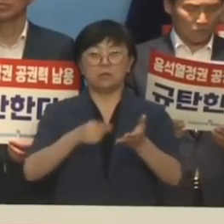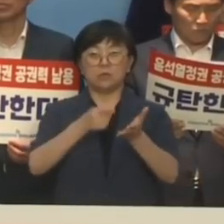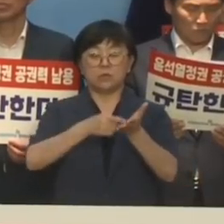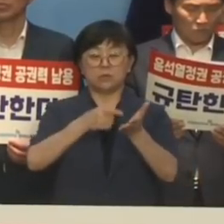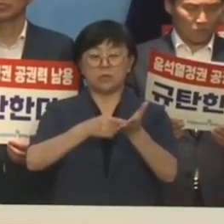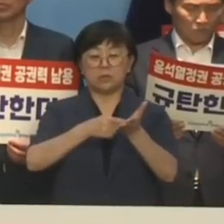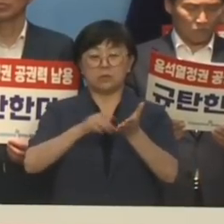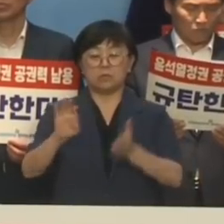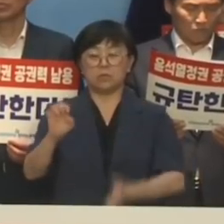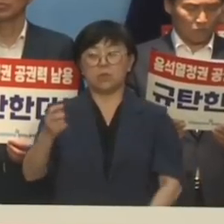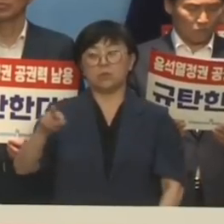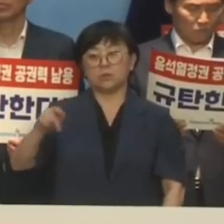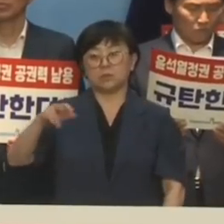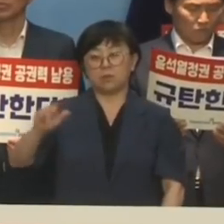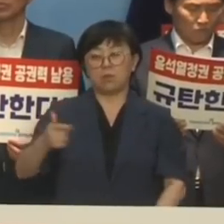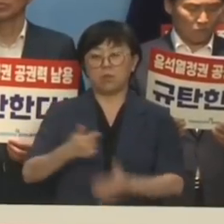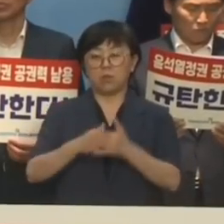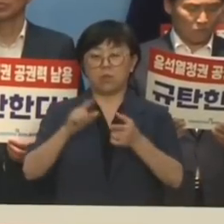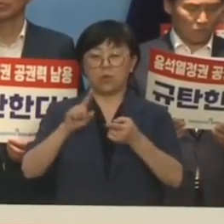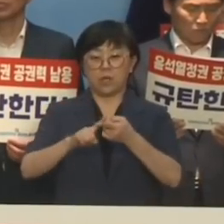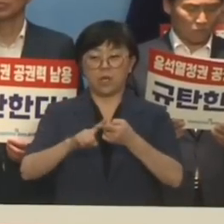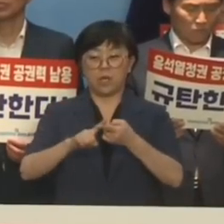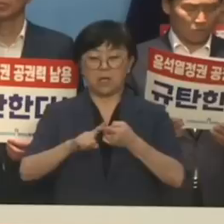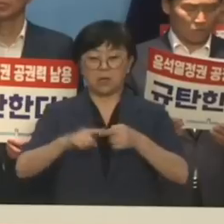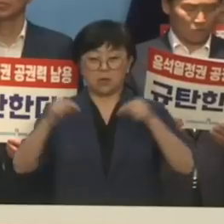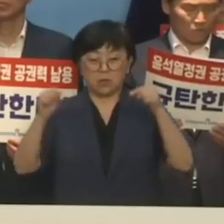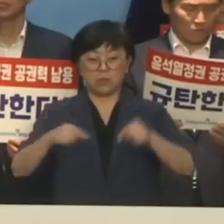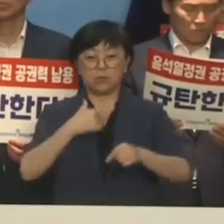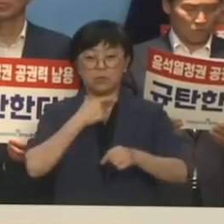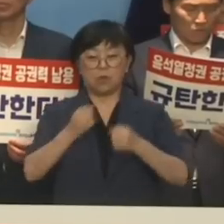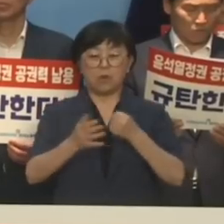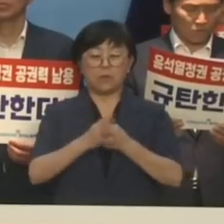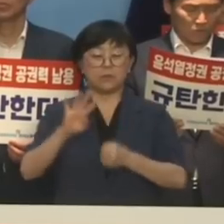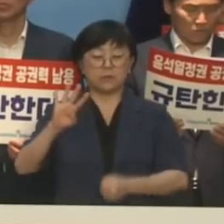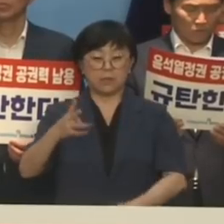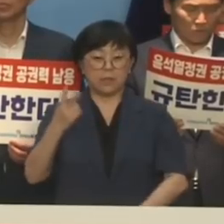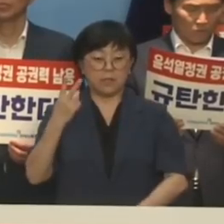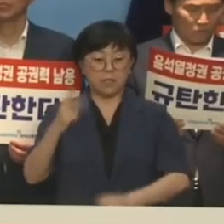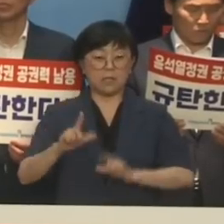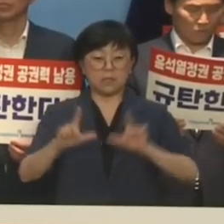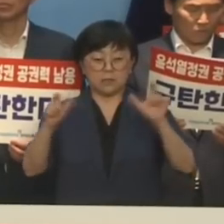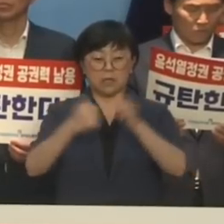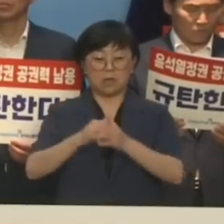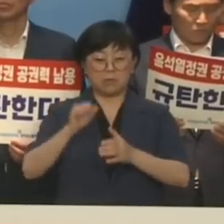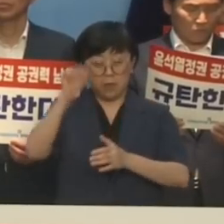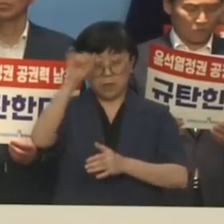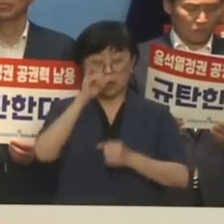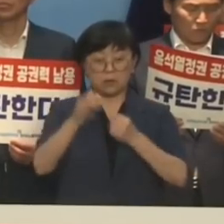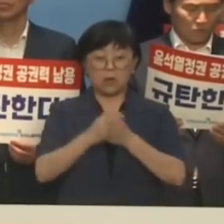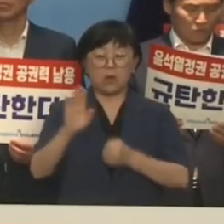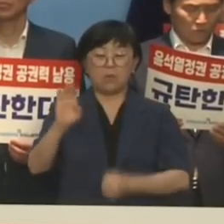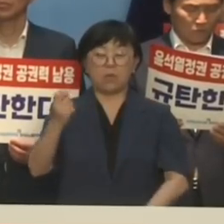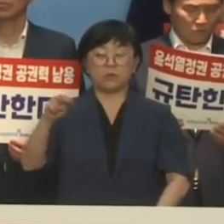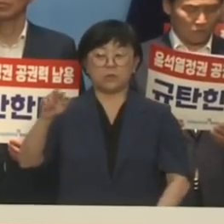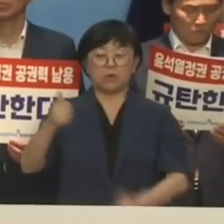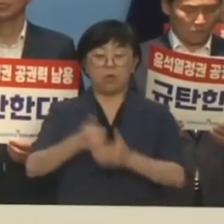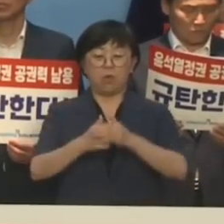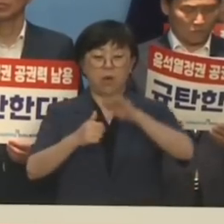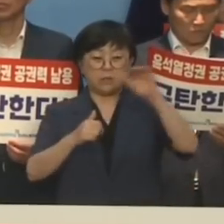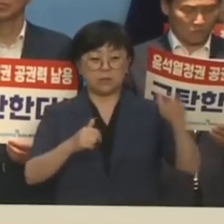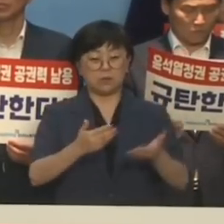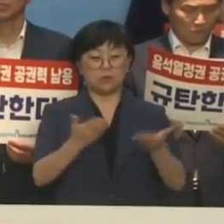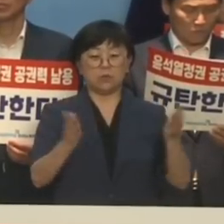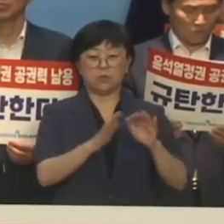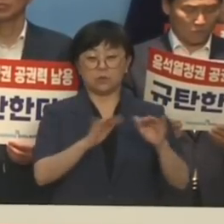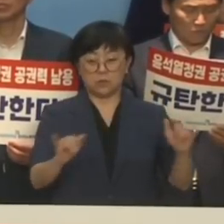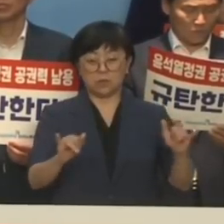포스코의 부당노동행위 중단과 성실교섭을 요구하며 402일째 농성을 벌이고 있는 포스코 하청노동자들의